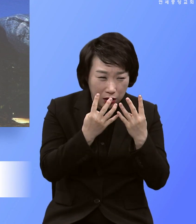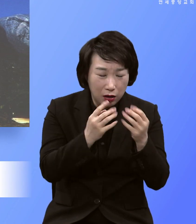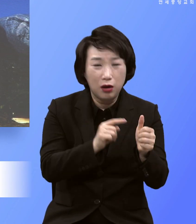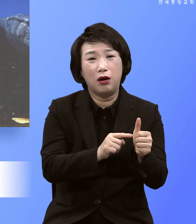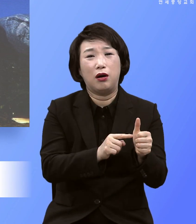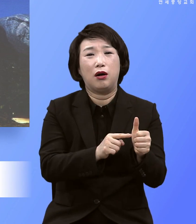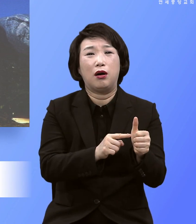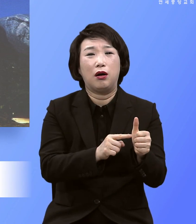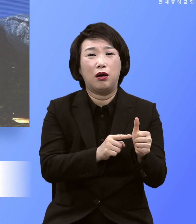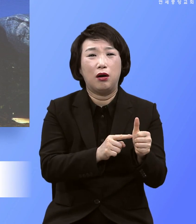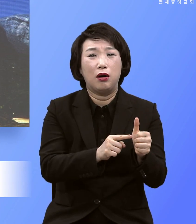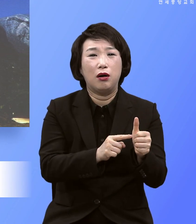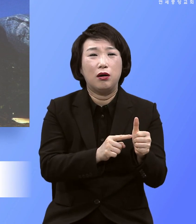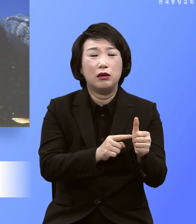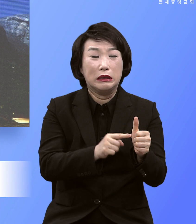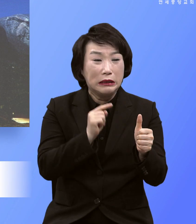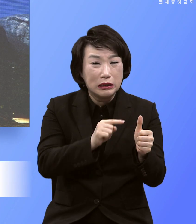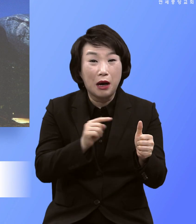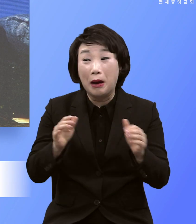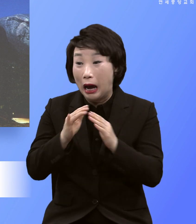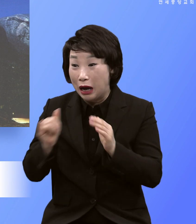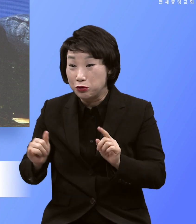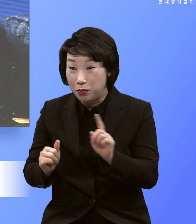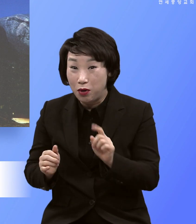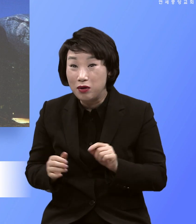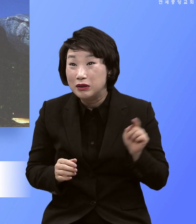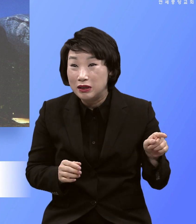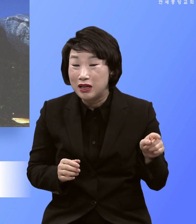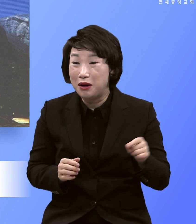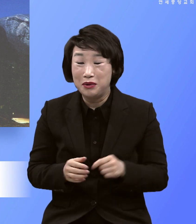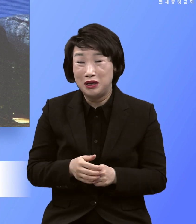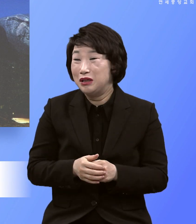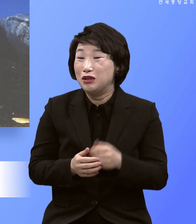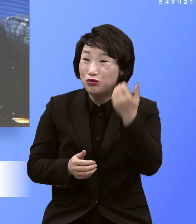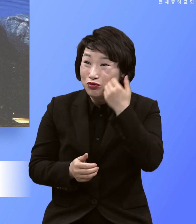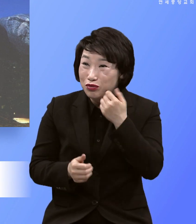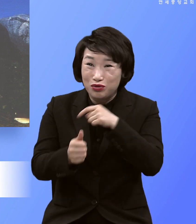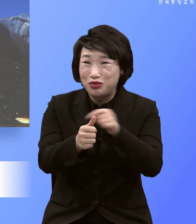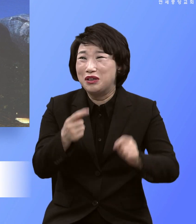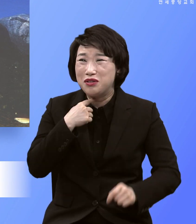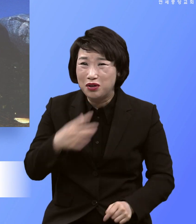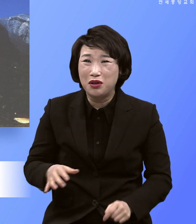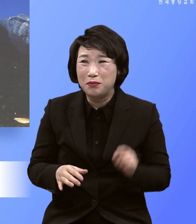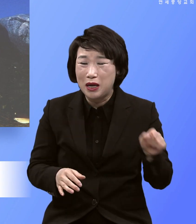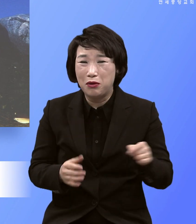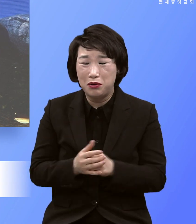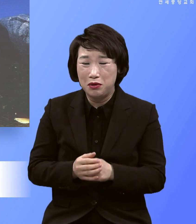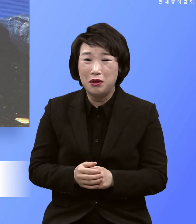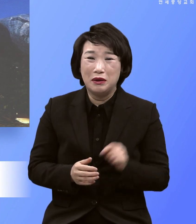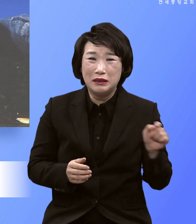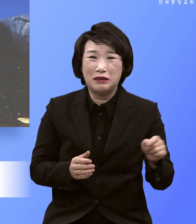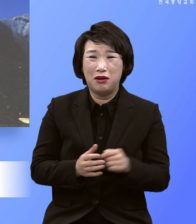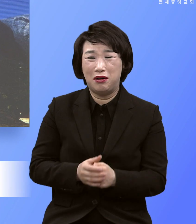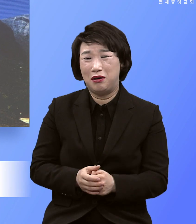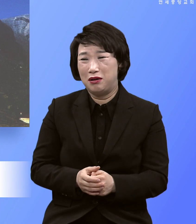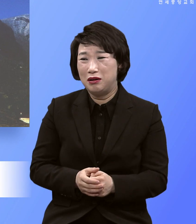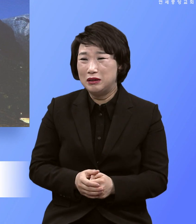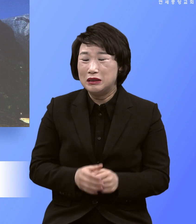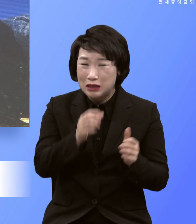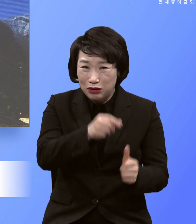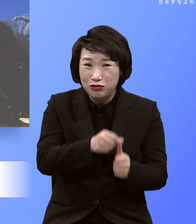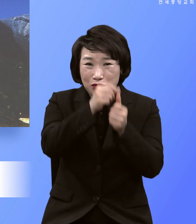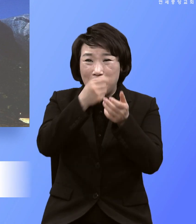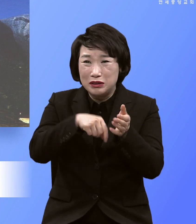그럽니다. 그 식구들이 어떻든 간에 이 사람의 아르바이를 입증해서